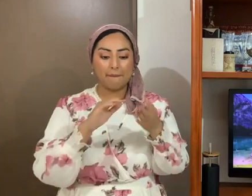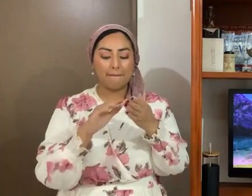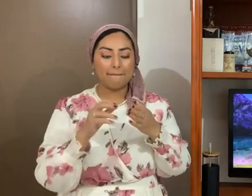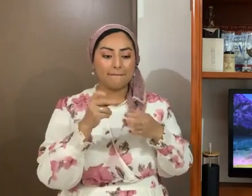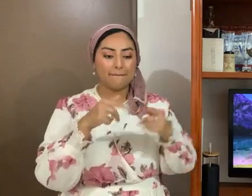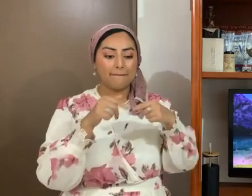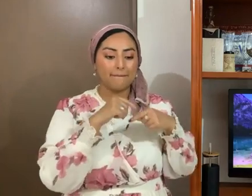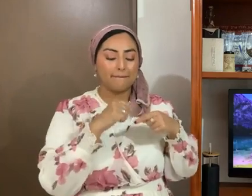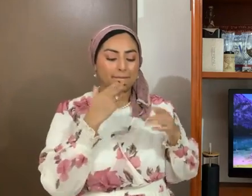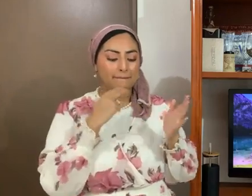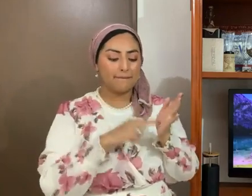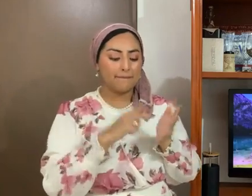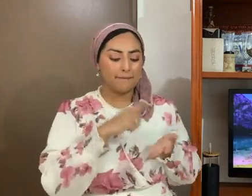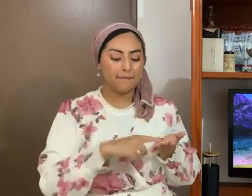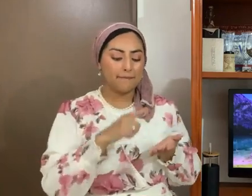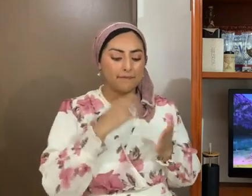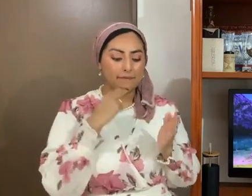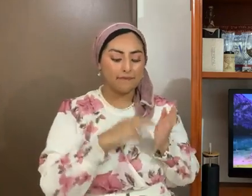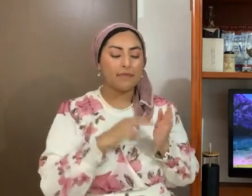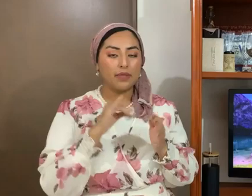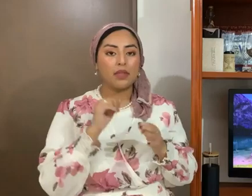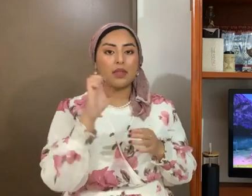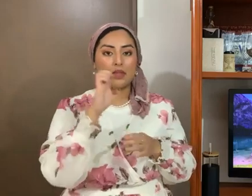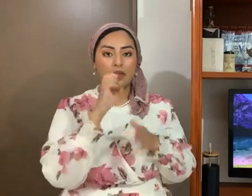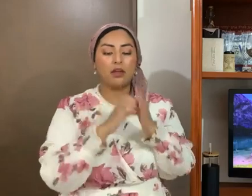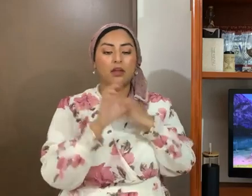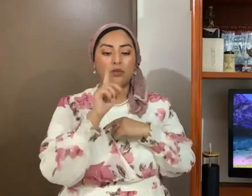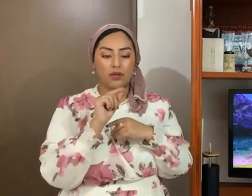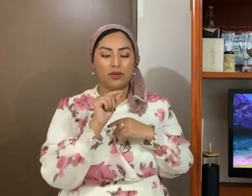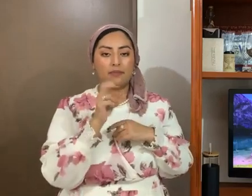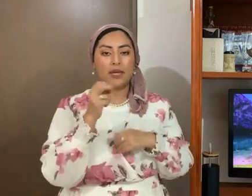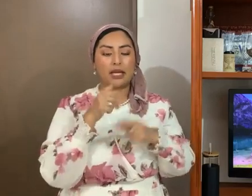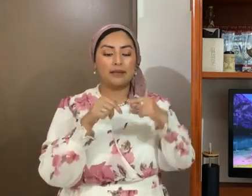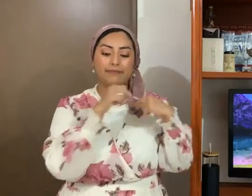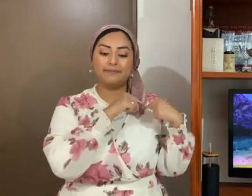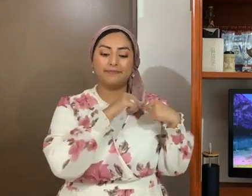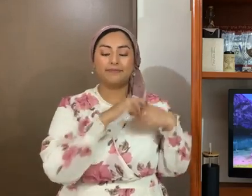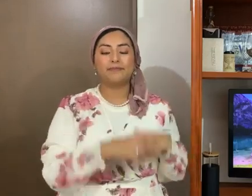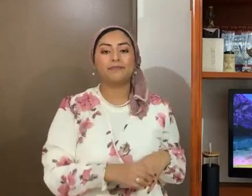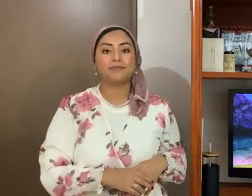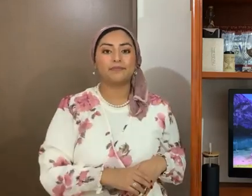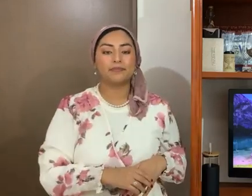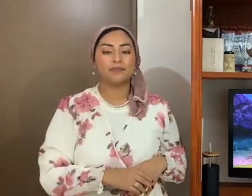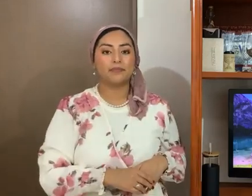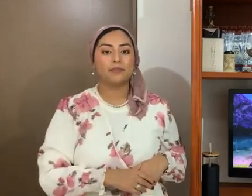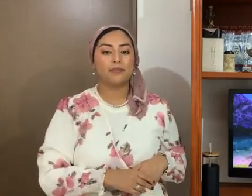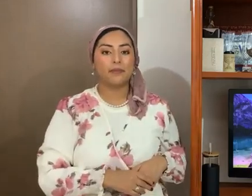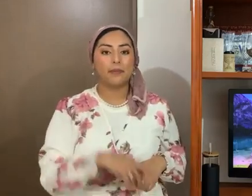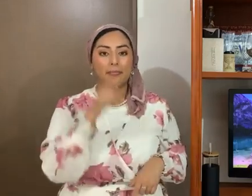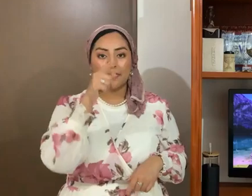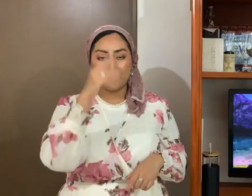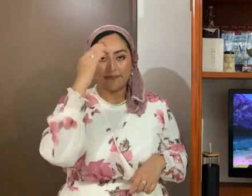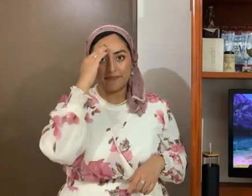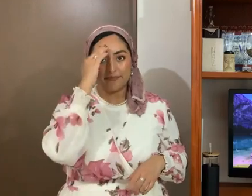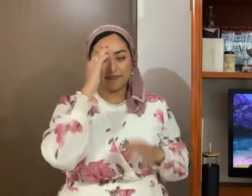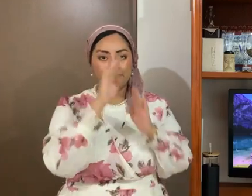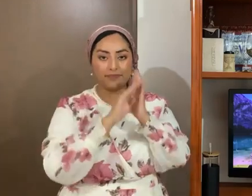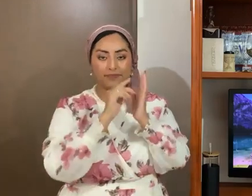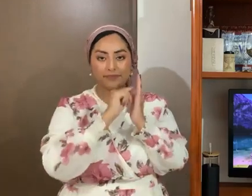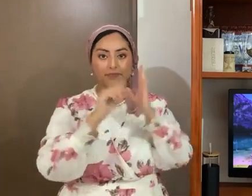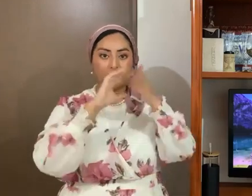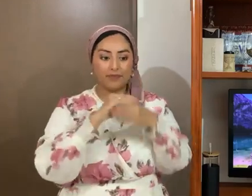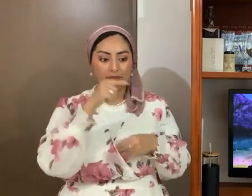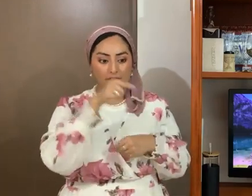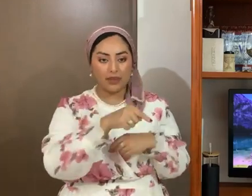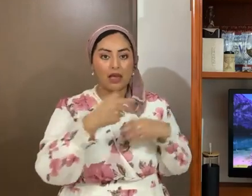Permítanme un momento revisar mis notas. Sí, en Éxodo 20. Vamos al Éxodo 20. Y ustedes muchos ya se lo saben, que